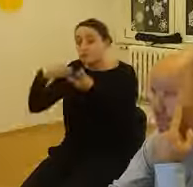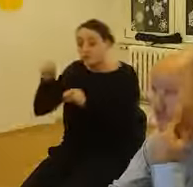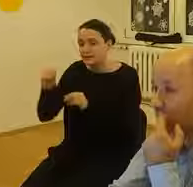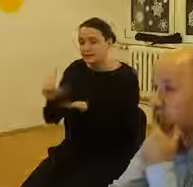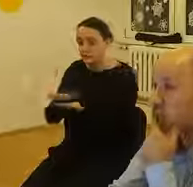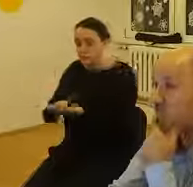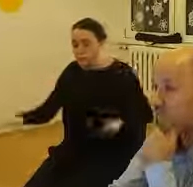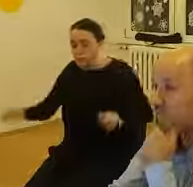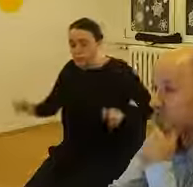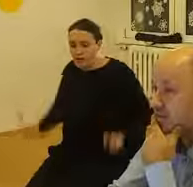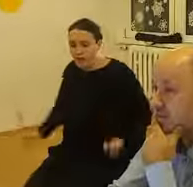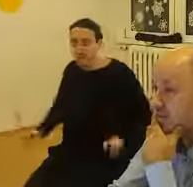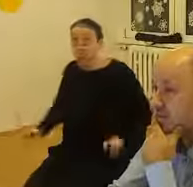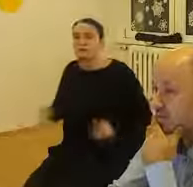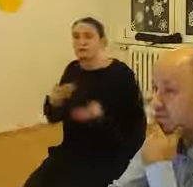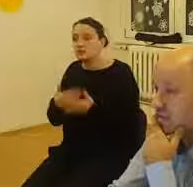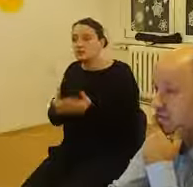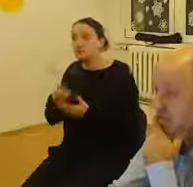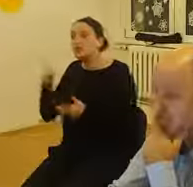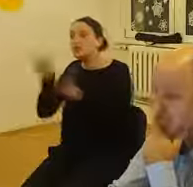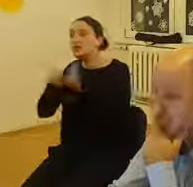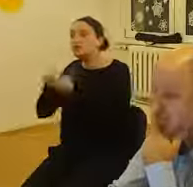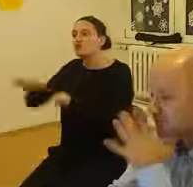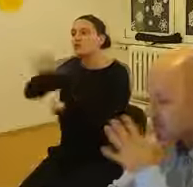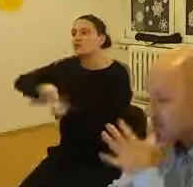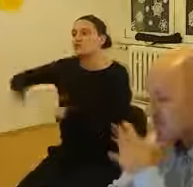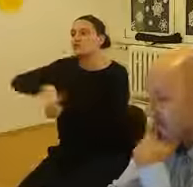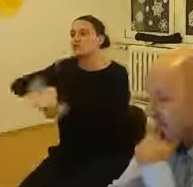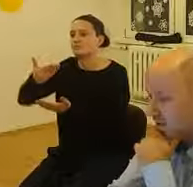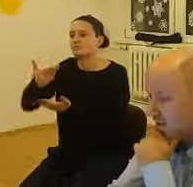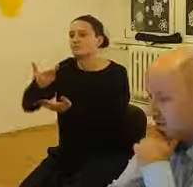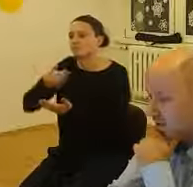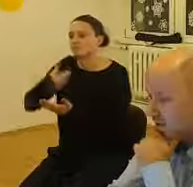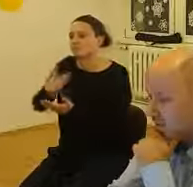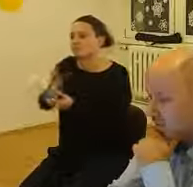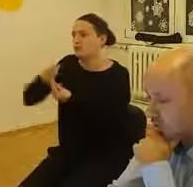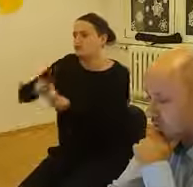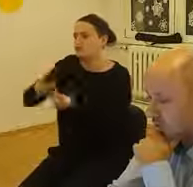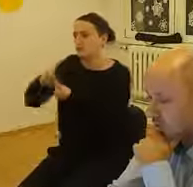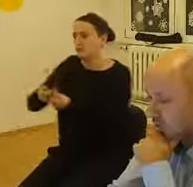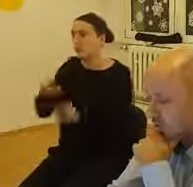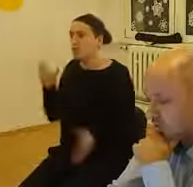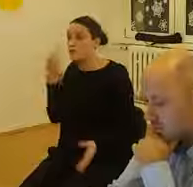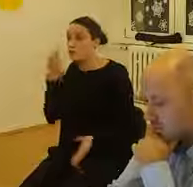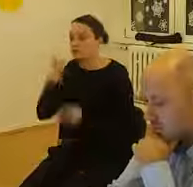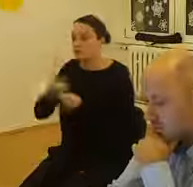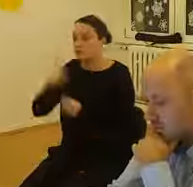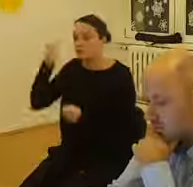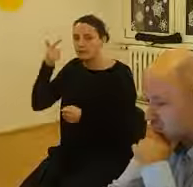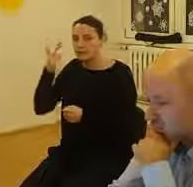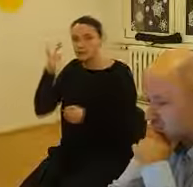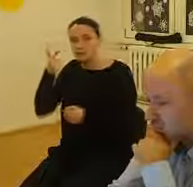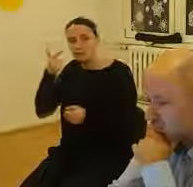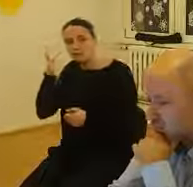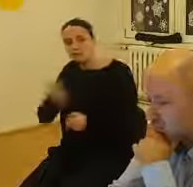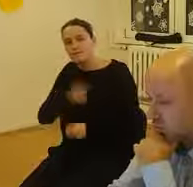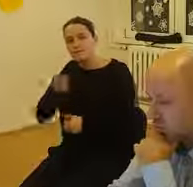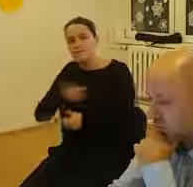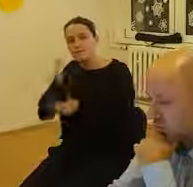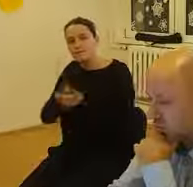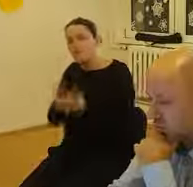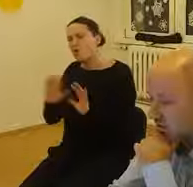dodatkowo, bo w ramach budżetu obywatelskiego też były dostawiane ławki. Więc w sumie przez te 2,5 roku myślę, że około